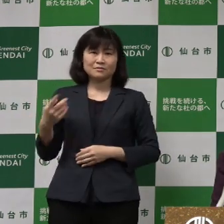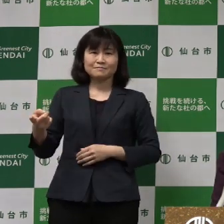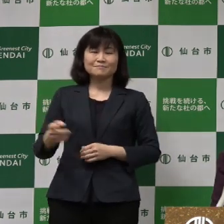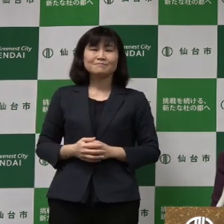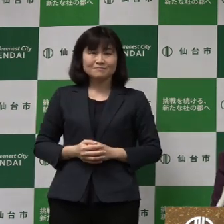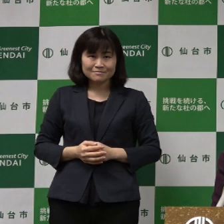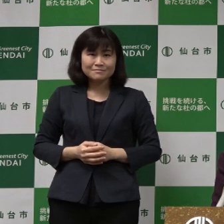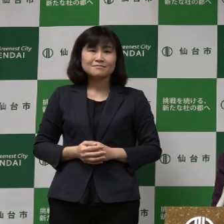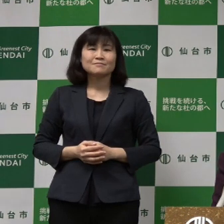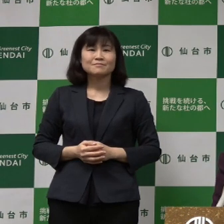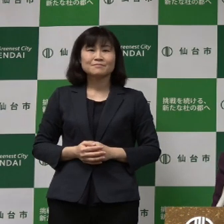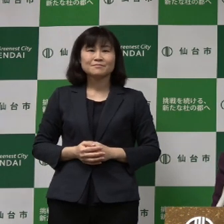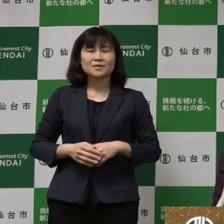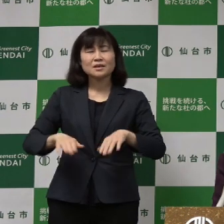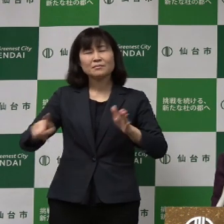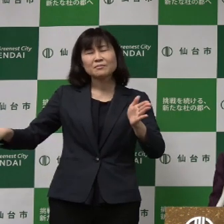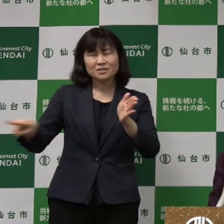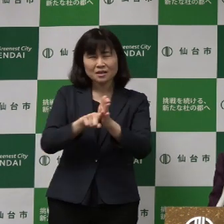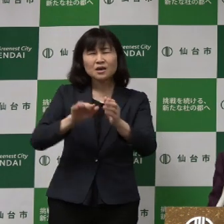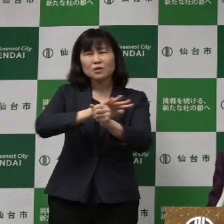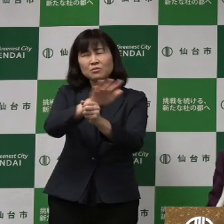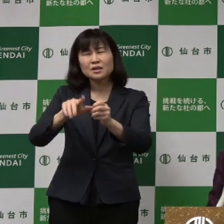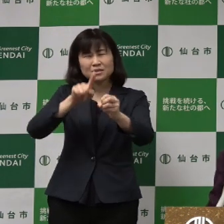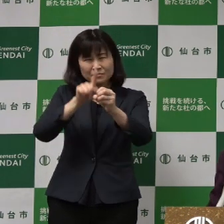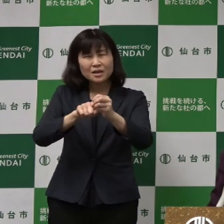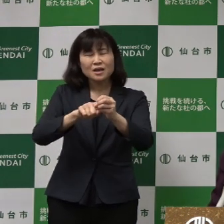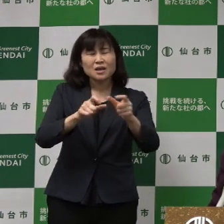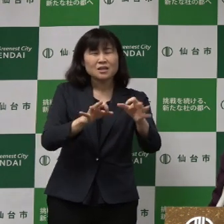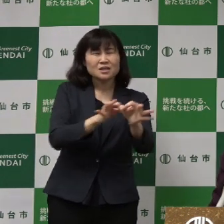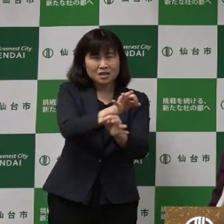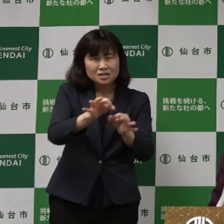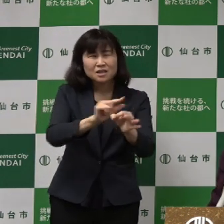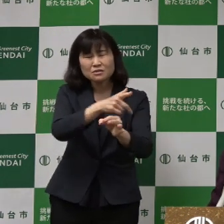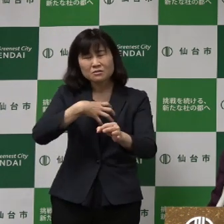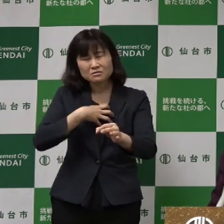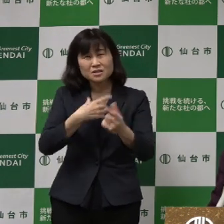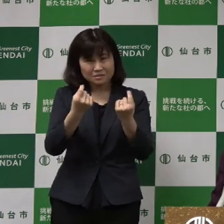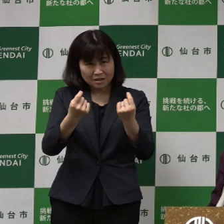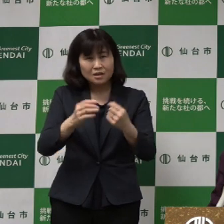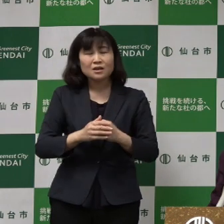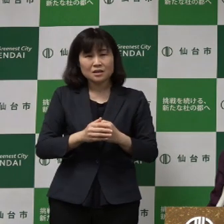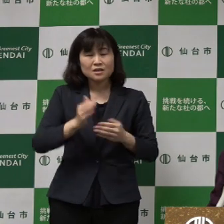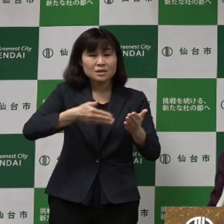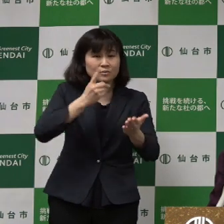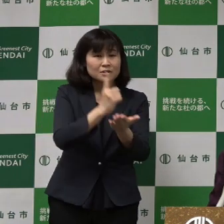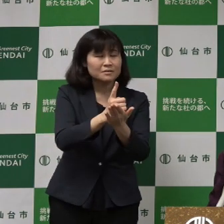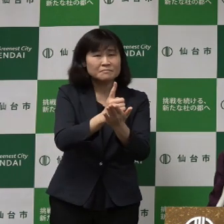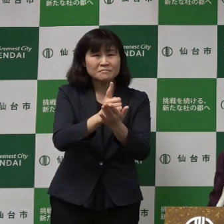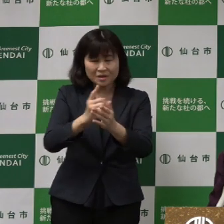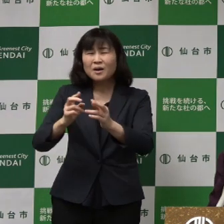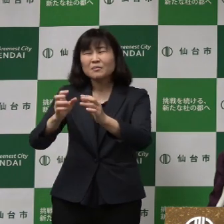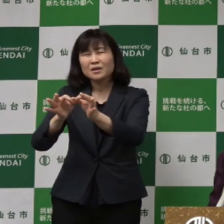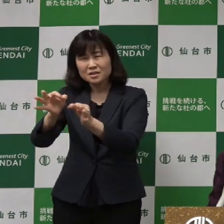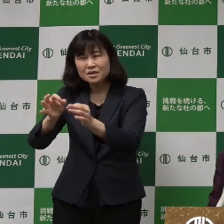新型コロナウイルス感染症の影響は長期化しておりまして、飲食店のみならず関連事業者をはじめ地域経済に